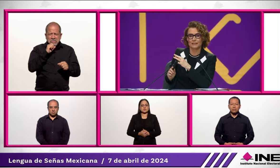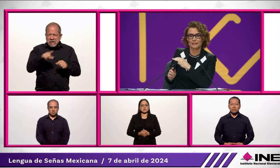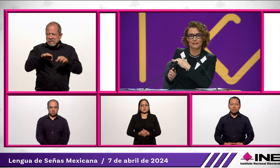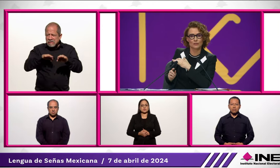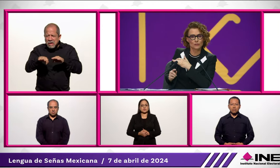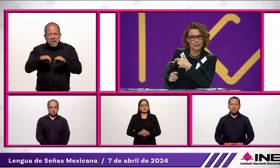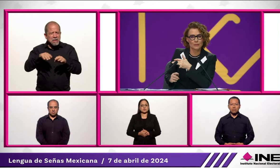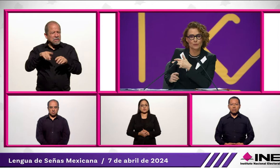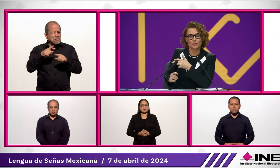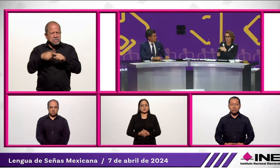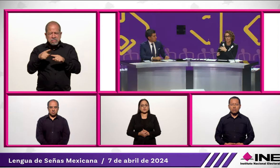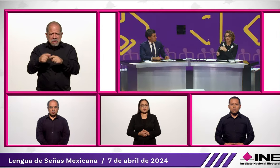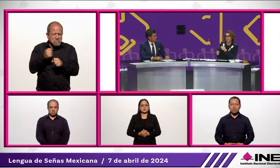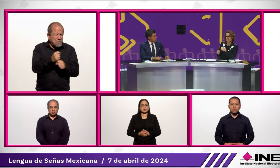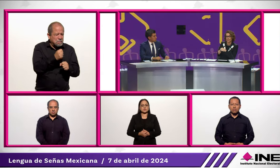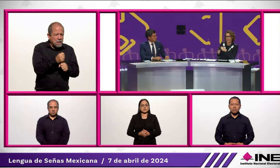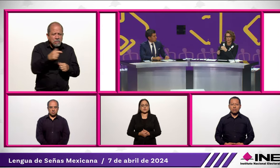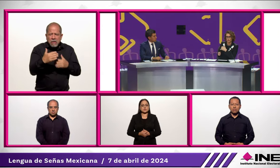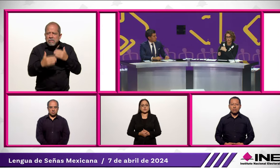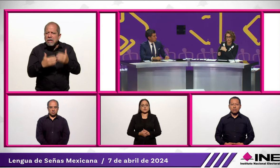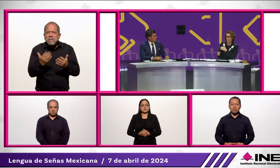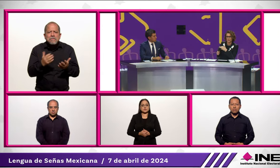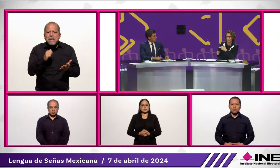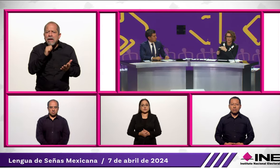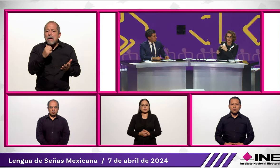Son empresas que no tienen protocolos